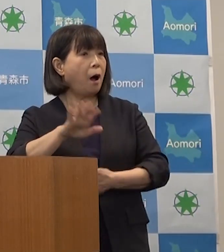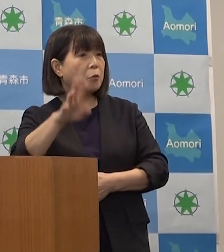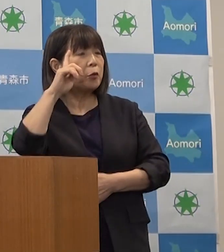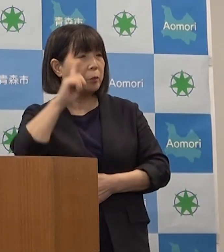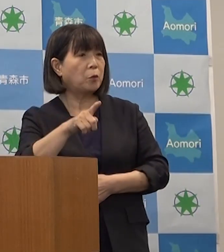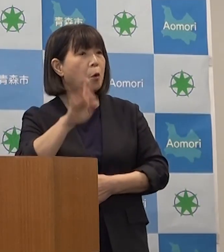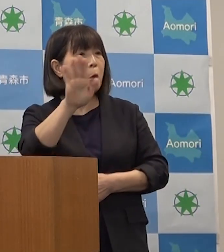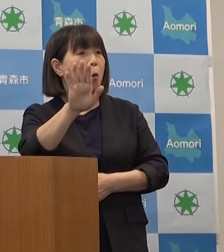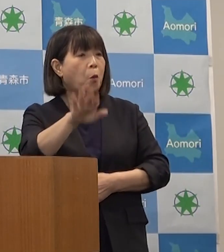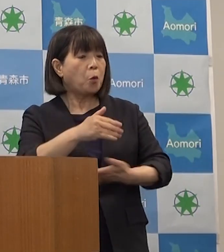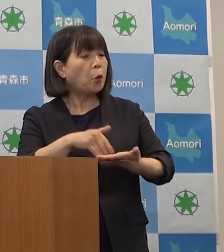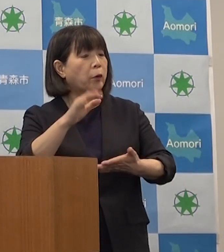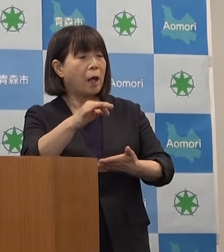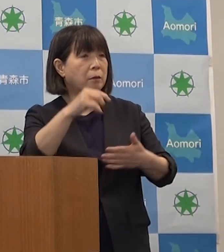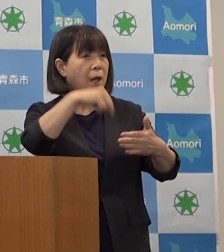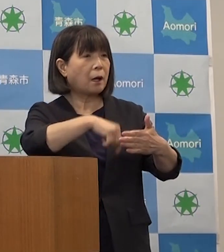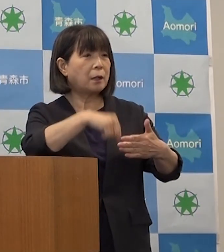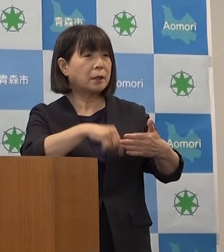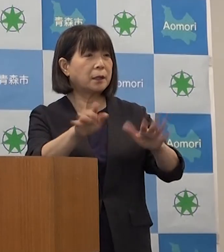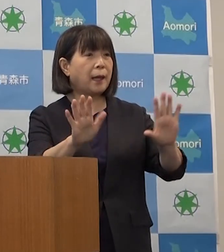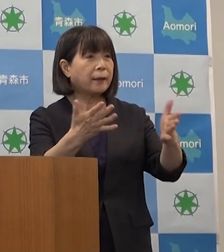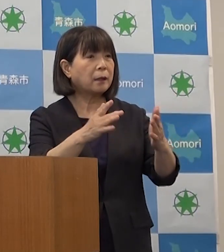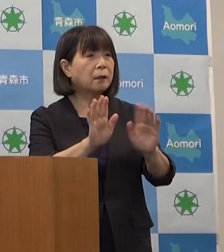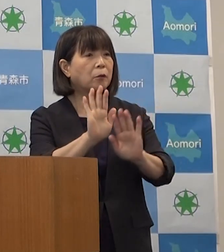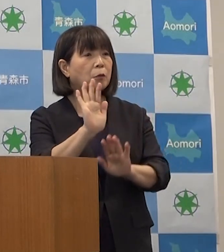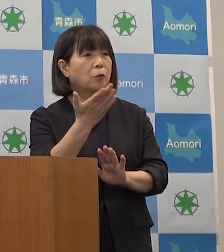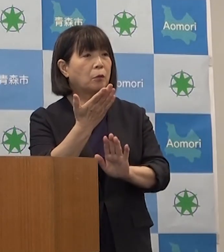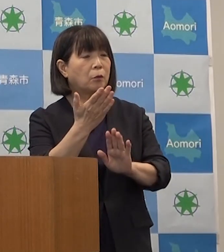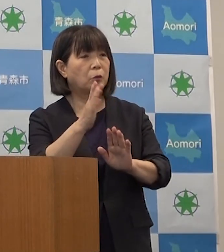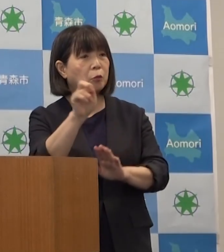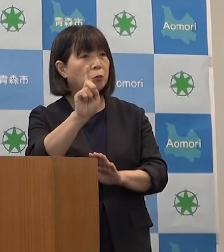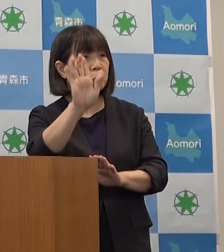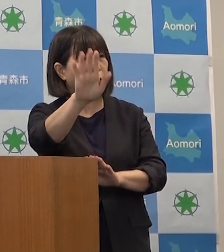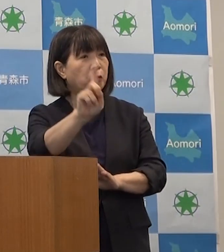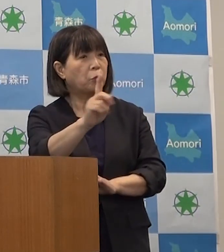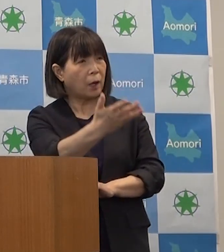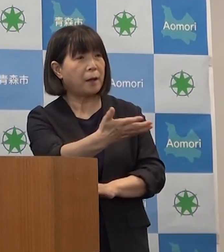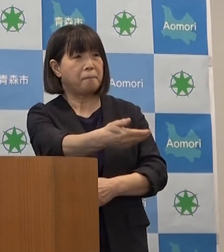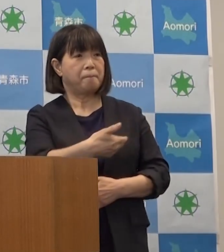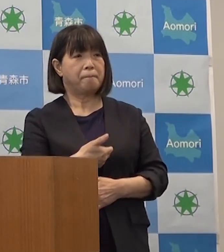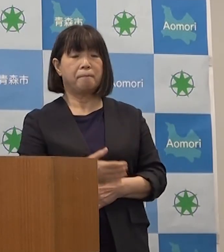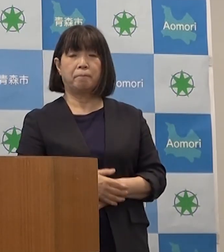今後どういう形で関わっていきたいかを教えていただけますか？ はい、